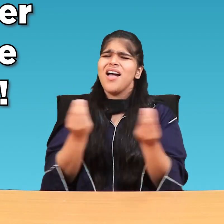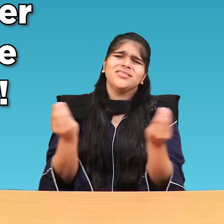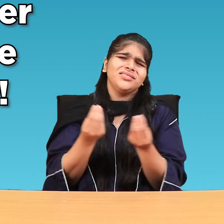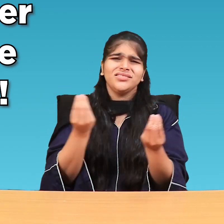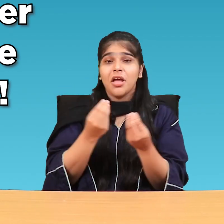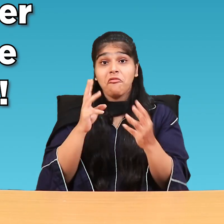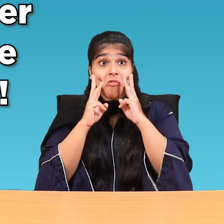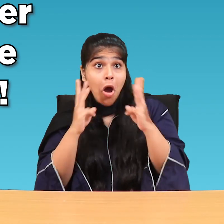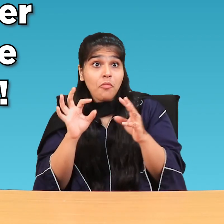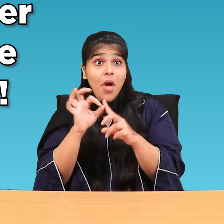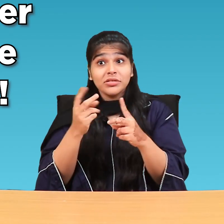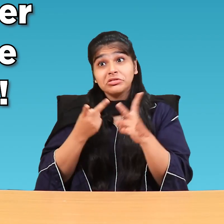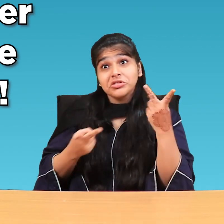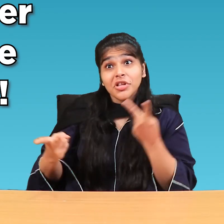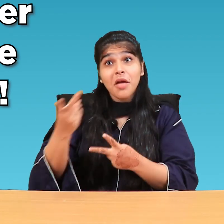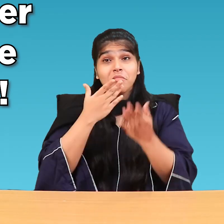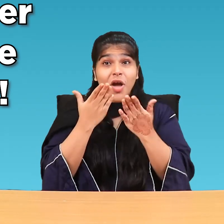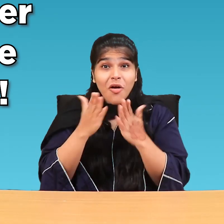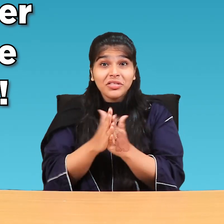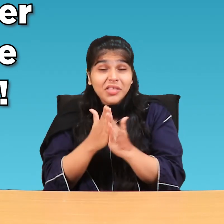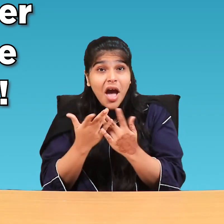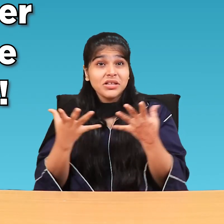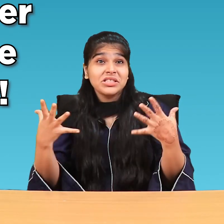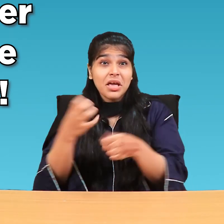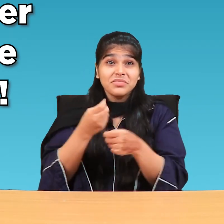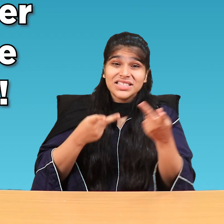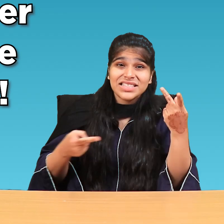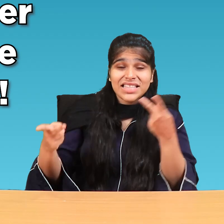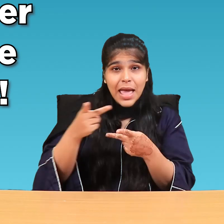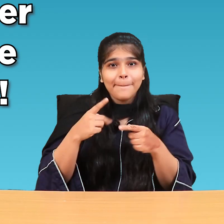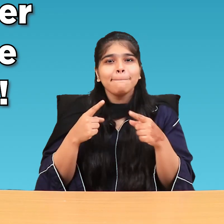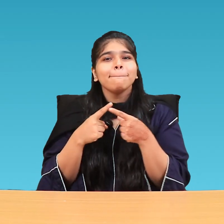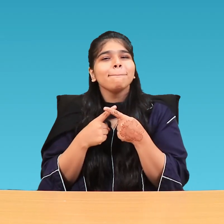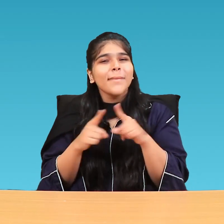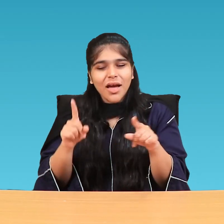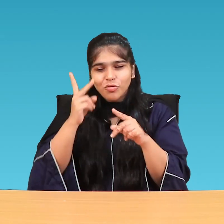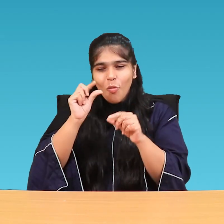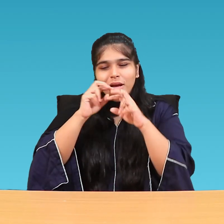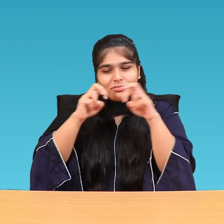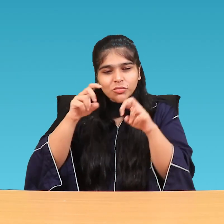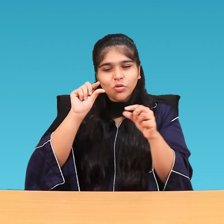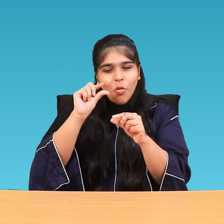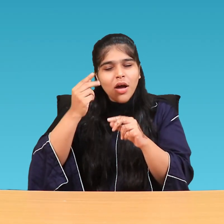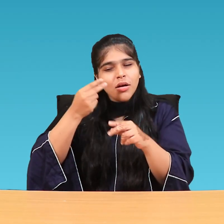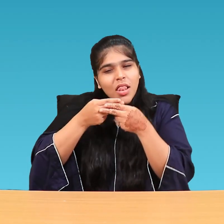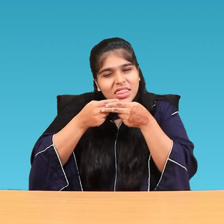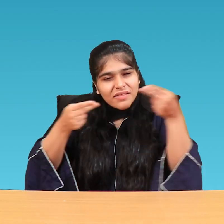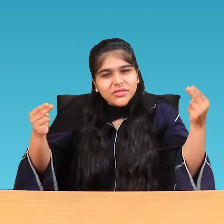पूरे पाकिस्तान में सेम करिकुलम, सेम किताबें, बट अगर आप थोड़ा सा इसके डिटेल में जाएं, थोड़ा सोचें तो आपको प्रॉब्लम्स वाज़ेह नज़र